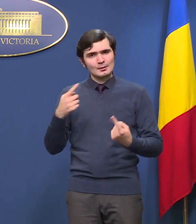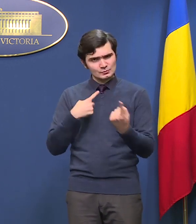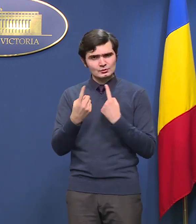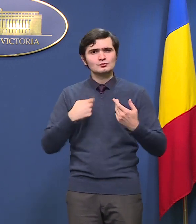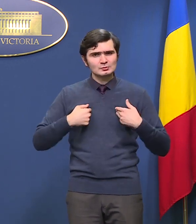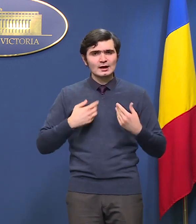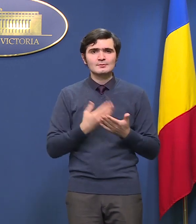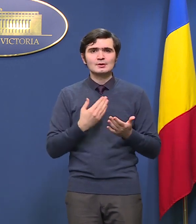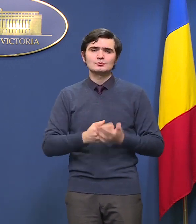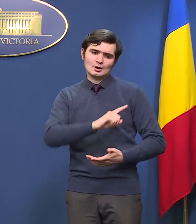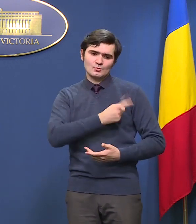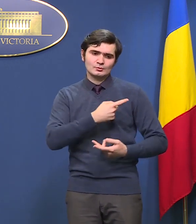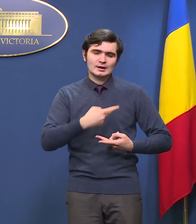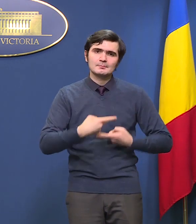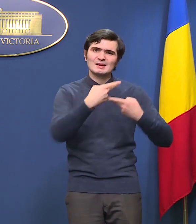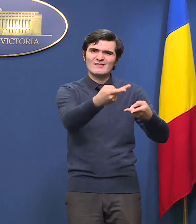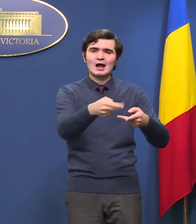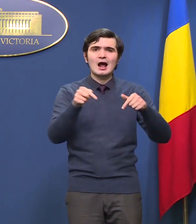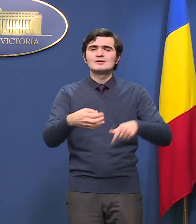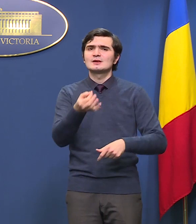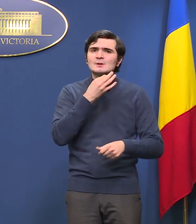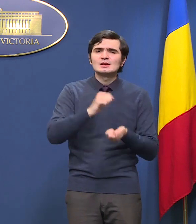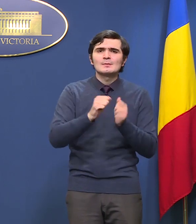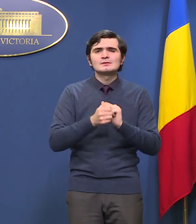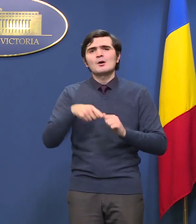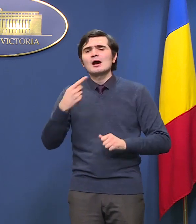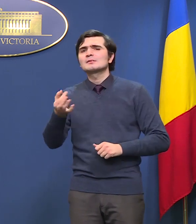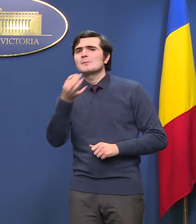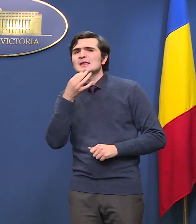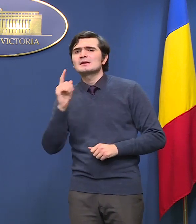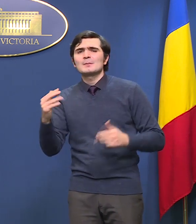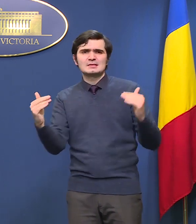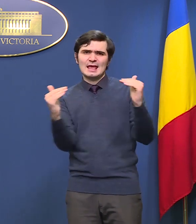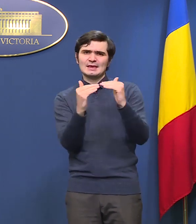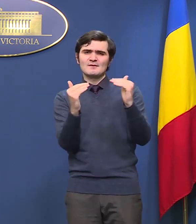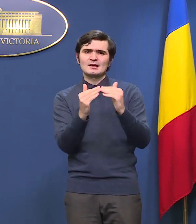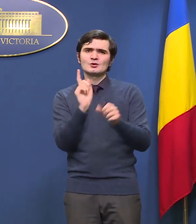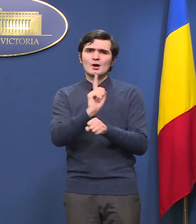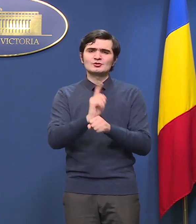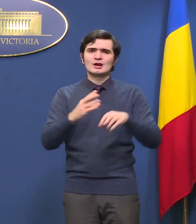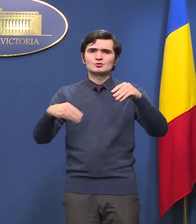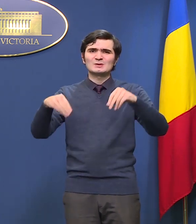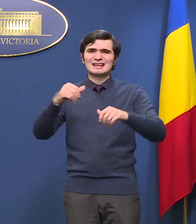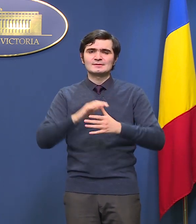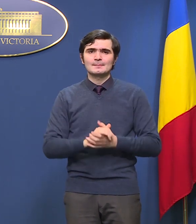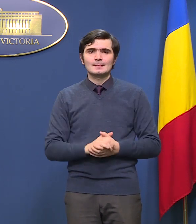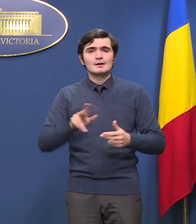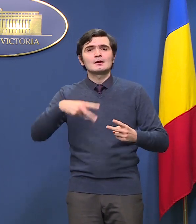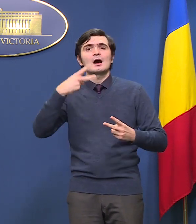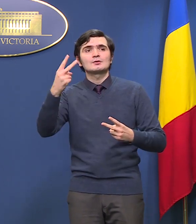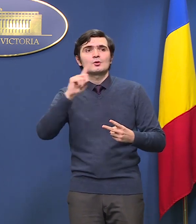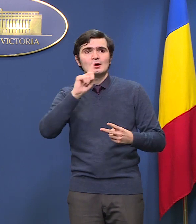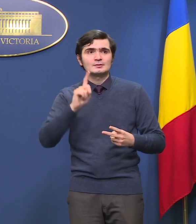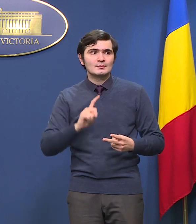pentru a putea livra fie acest medicament, fie medicamente echivalente care conțin aceeași substanță activă, molecula. Și a doua întrebare,